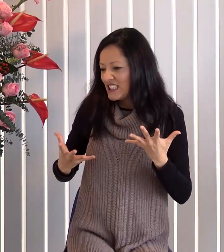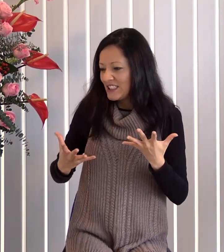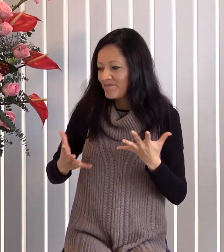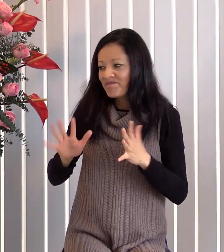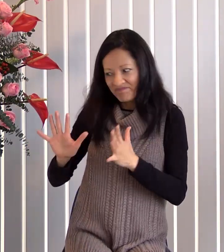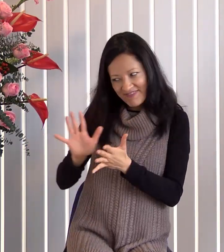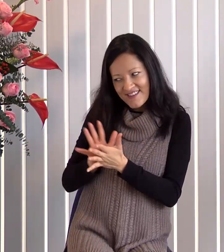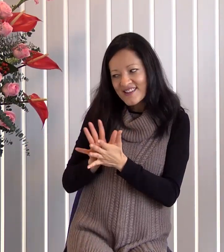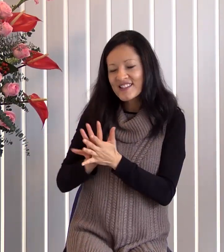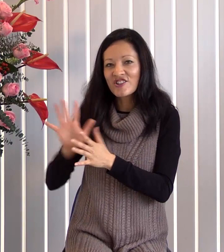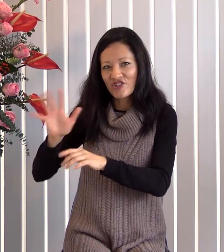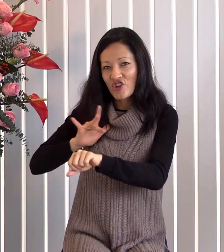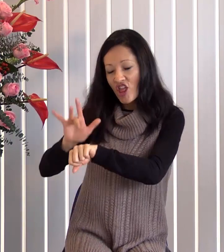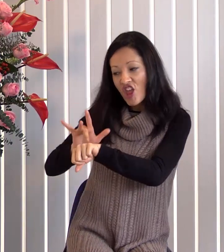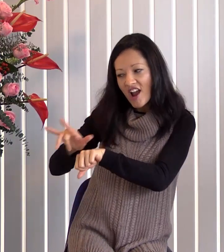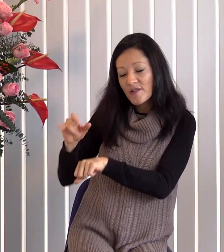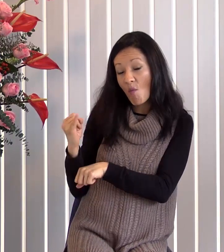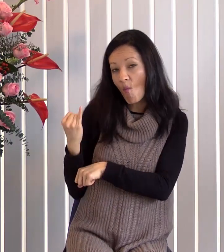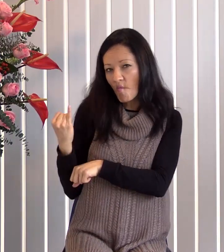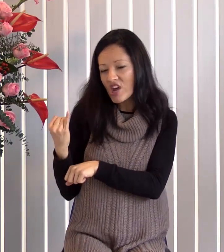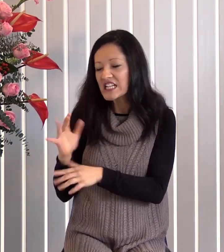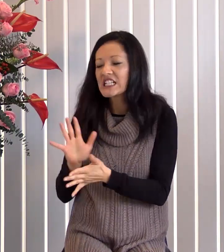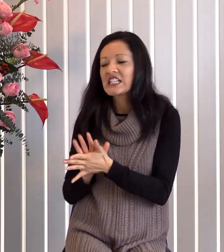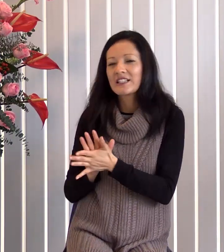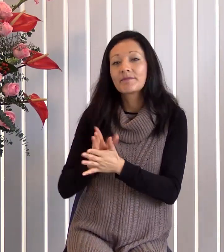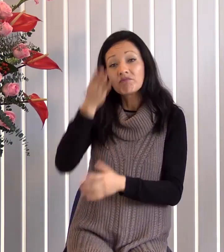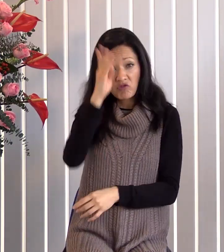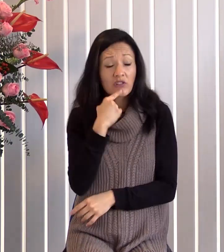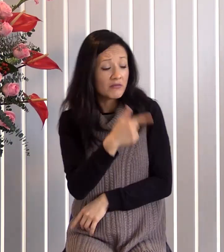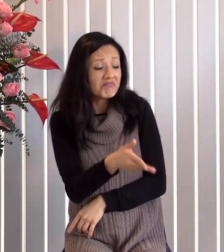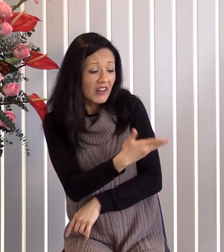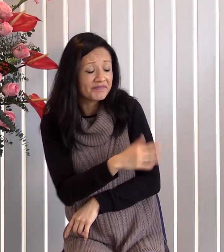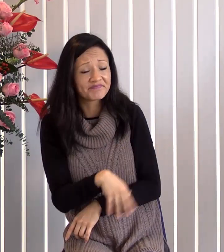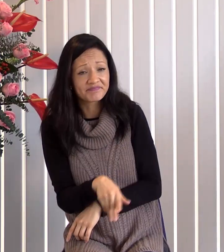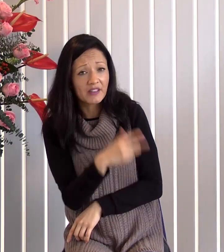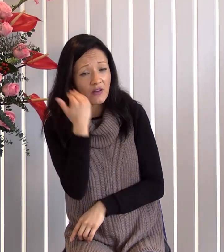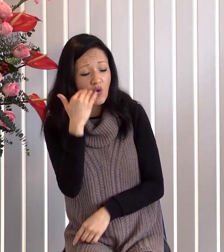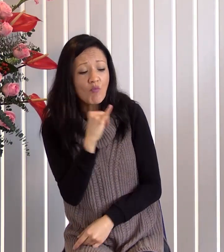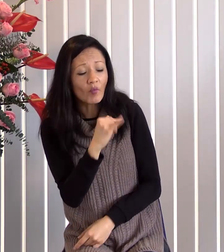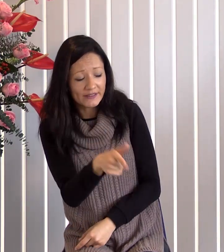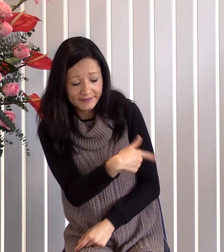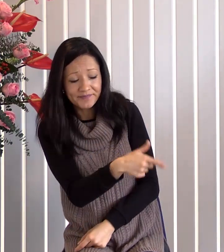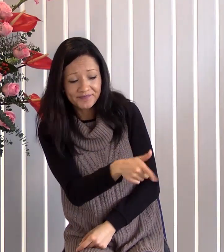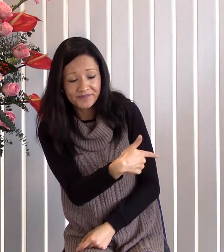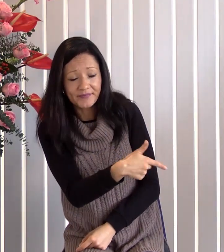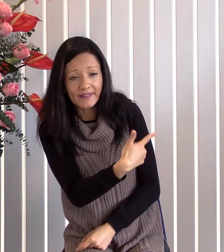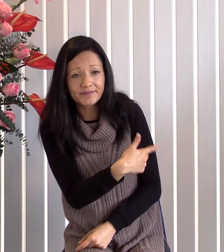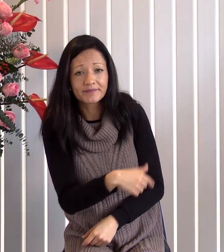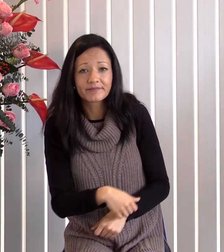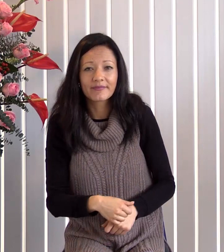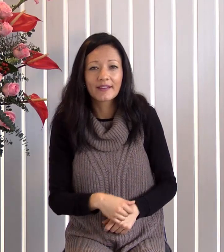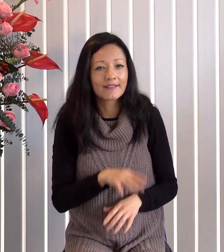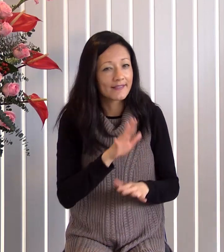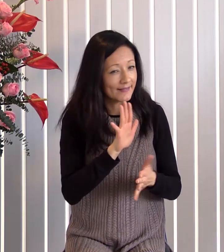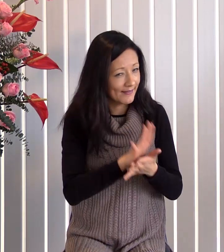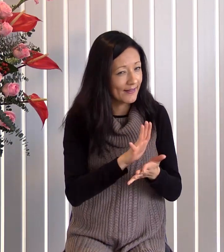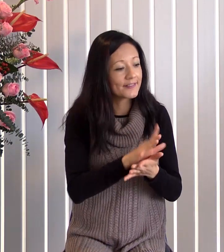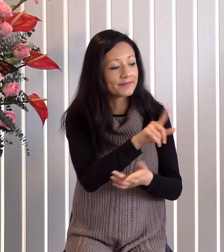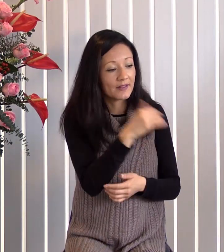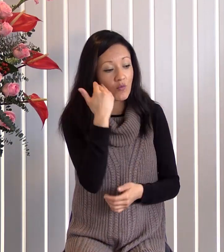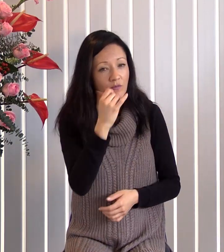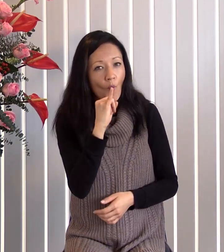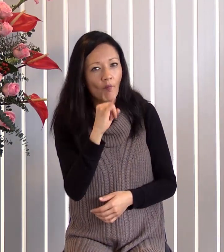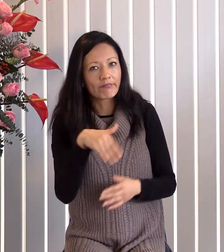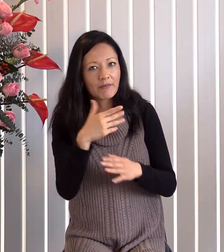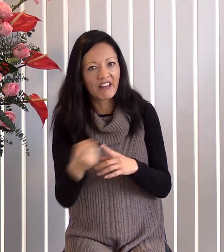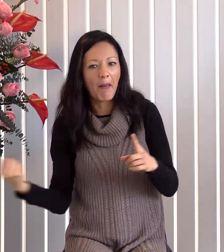y déjeme de tocar esta flaquilla, y Dios dice: métase con la flaquilla, métase, y verá que la flaquilla le va a pegar